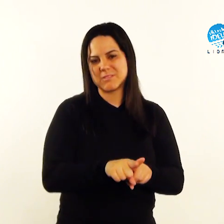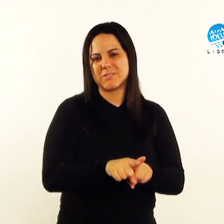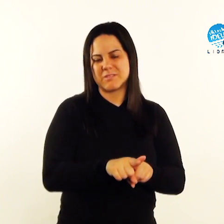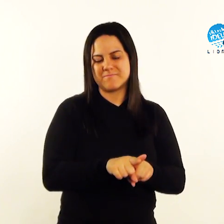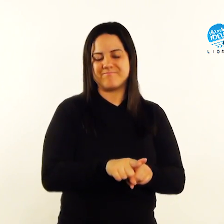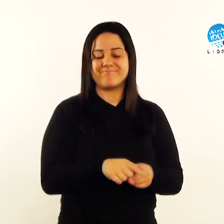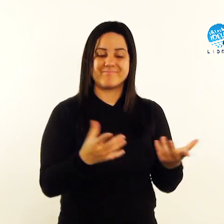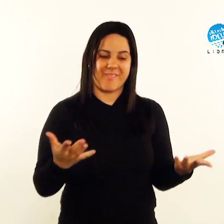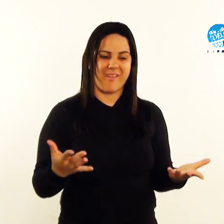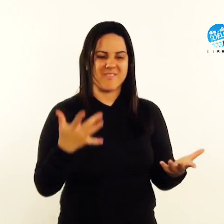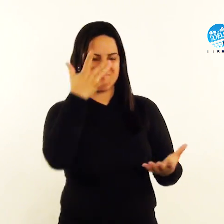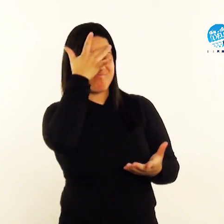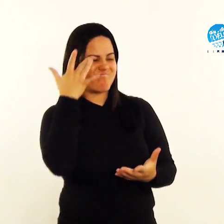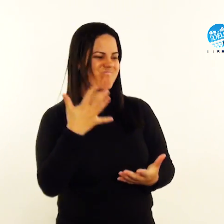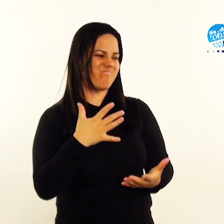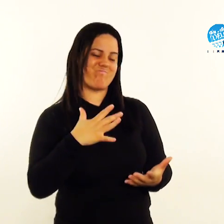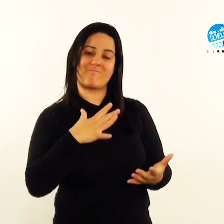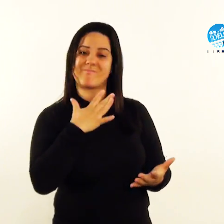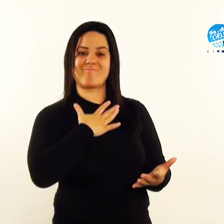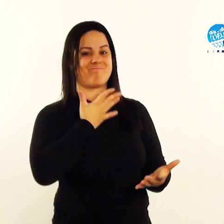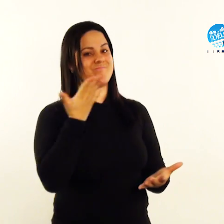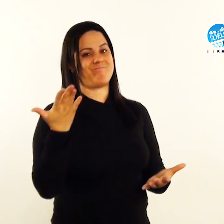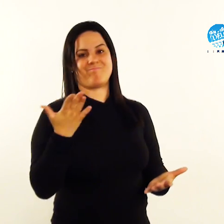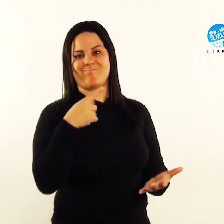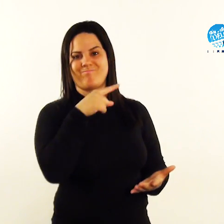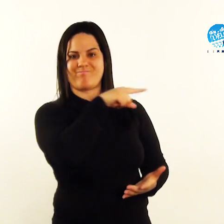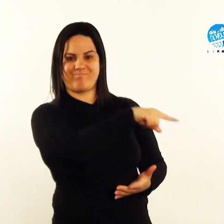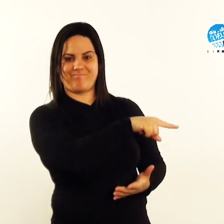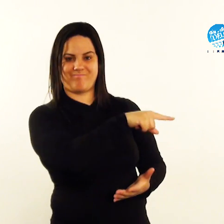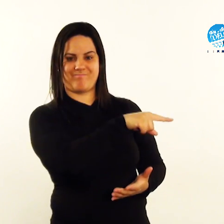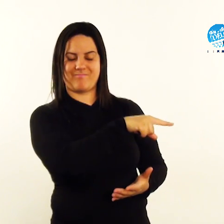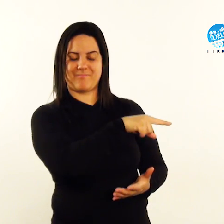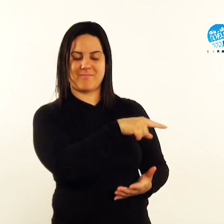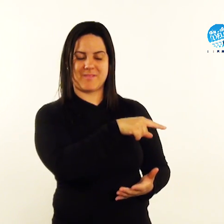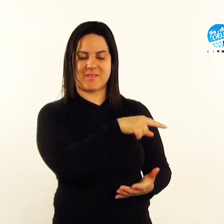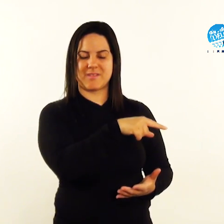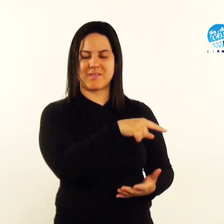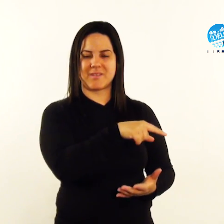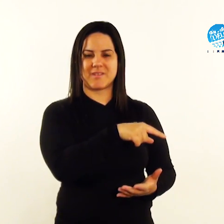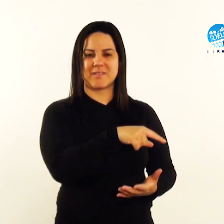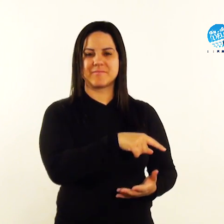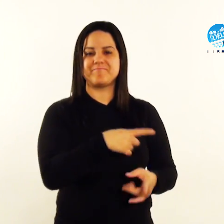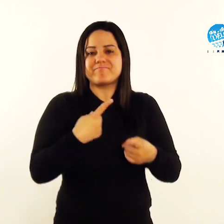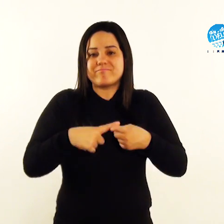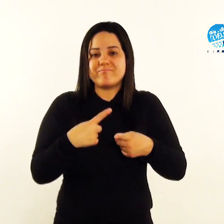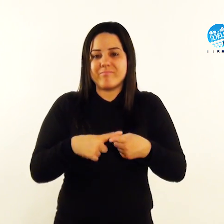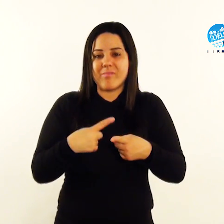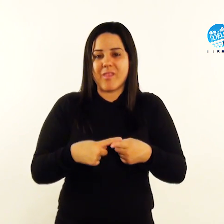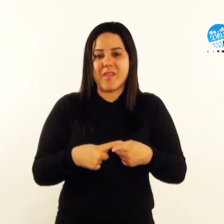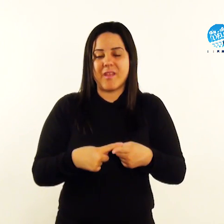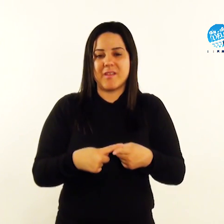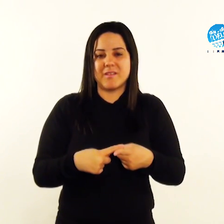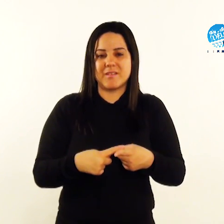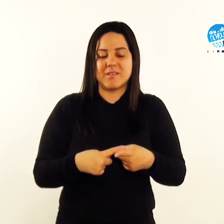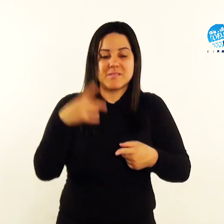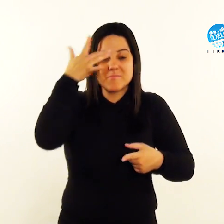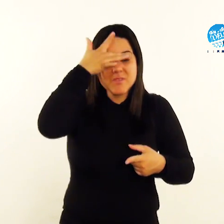cima daquela pressão que acontecia. E, em vez de os romanos ficarem com essa imagem ruim,